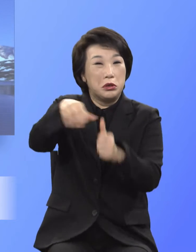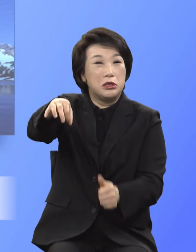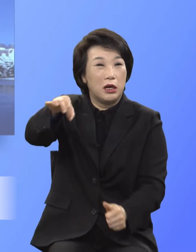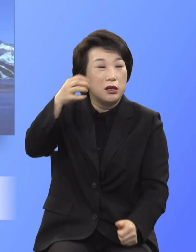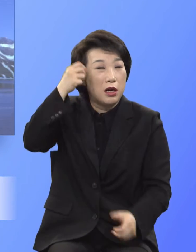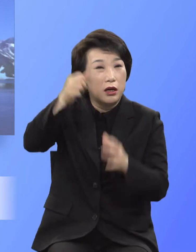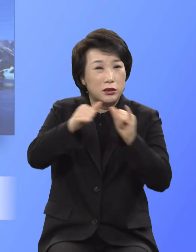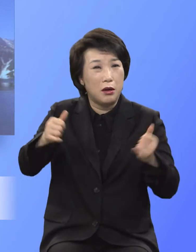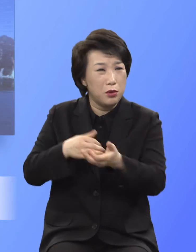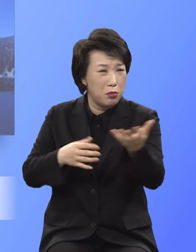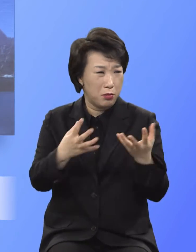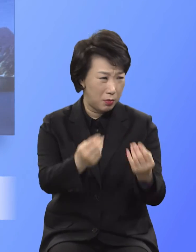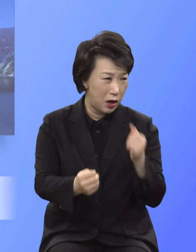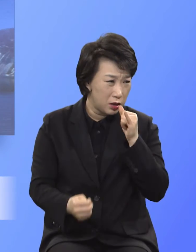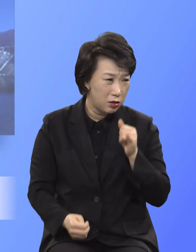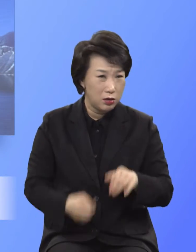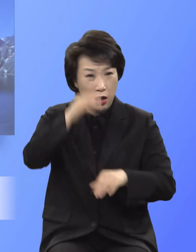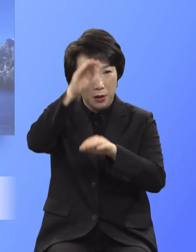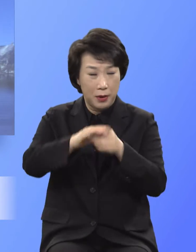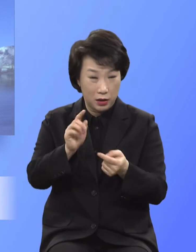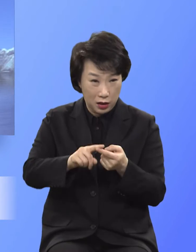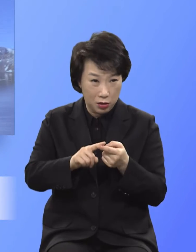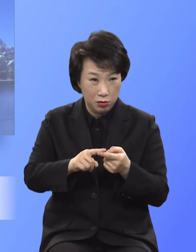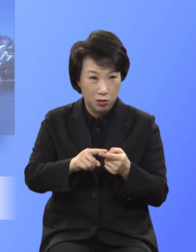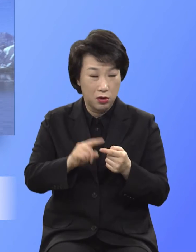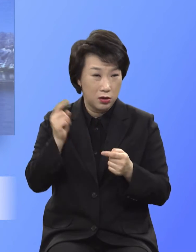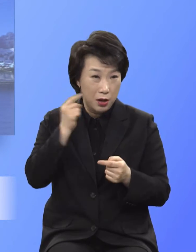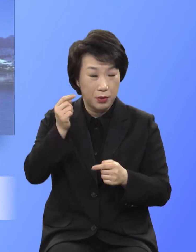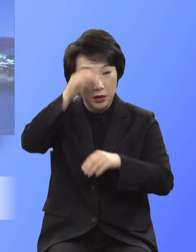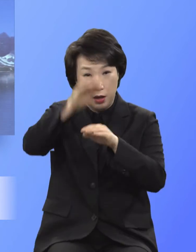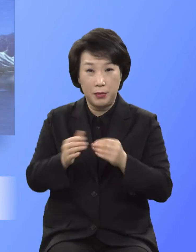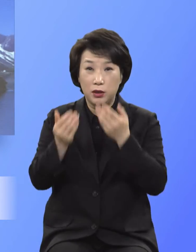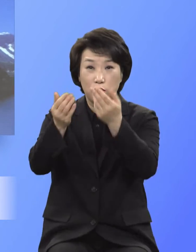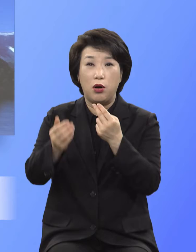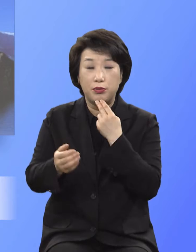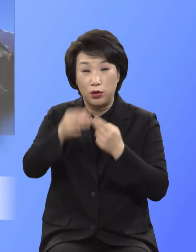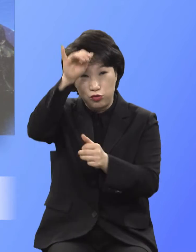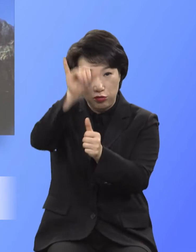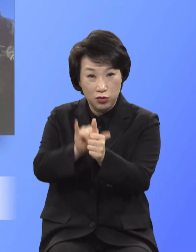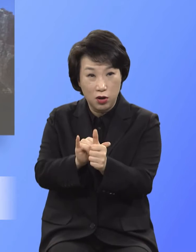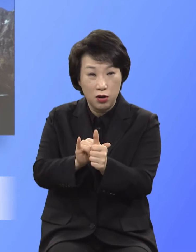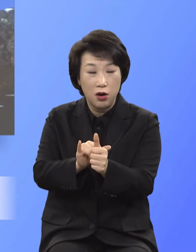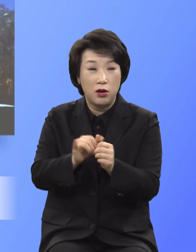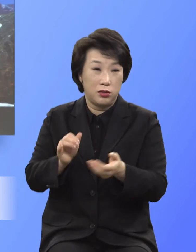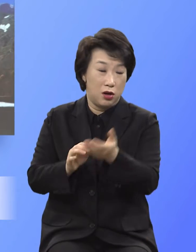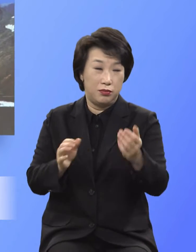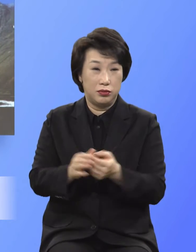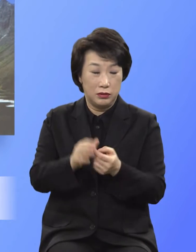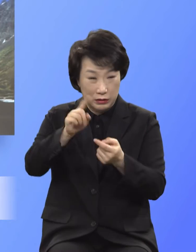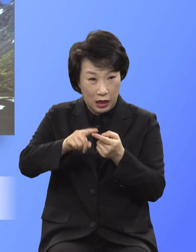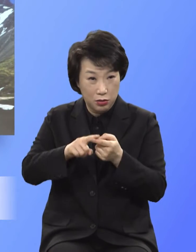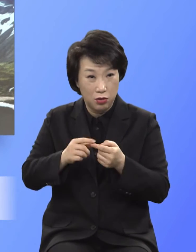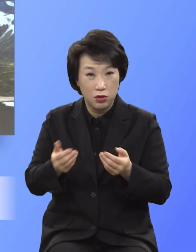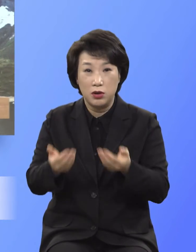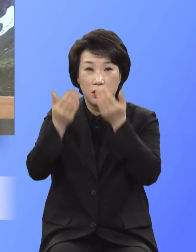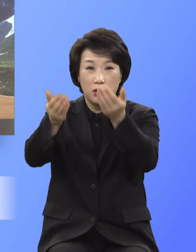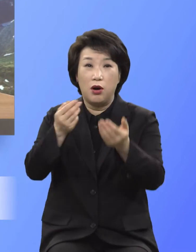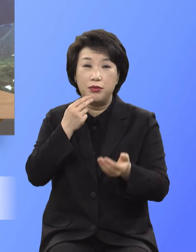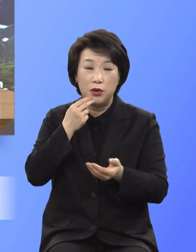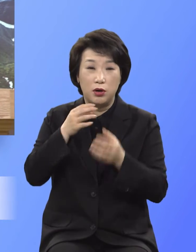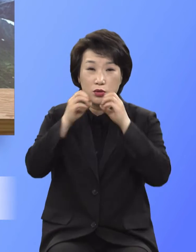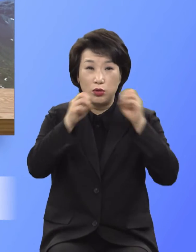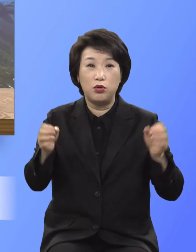그러니까 예배를 예배답게 드리지 못하고 충성을 충성답게 하지 못하고 전도를 전도답게 하지